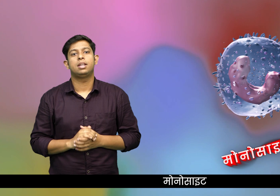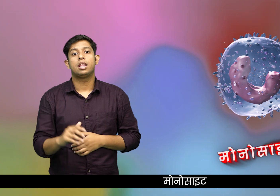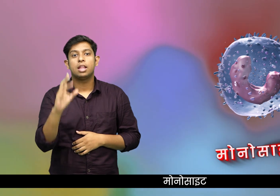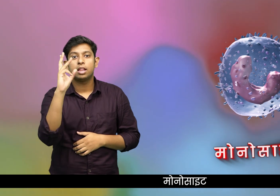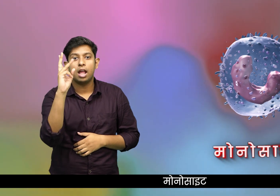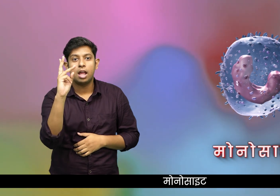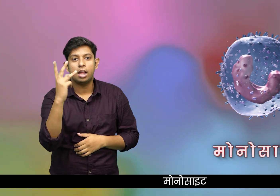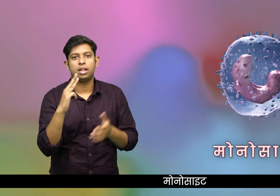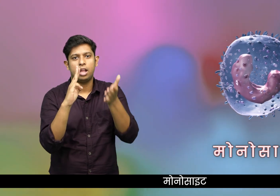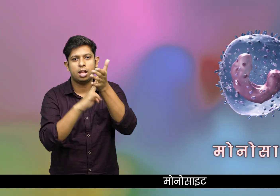मोनोसाइट,